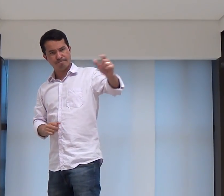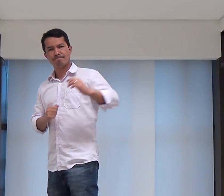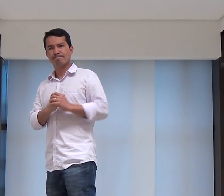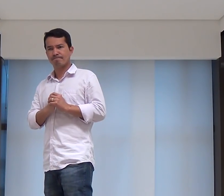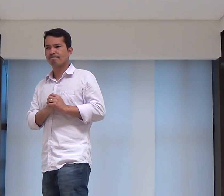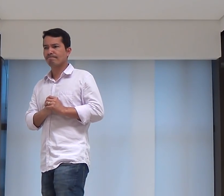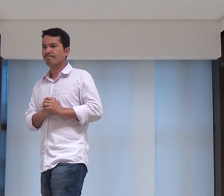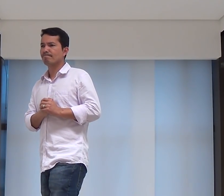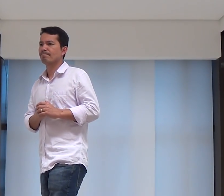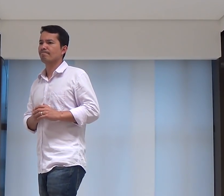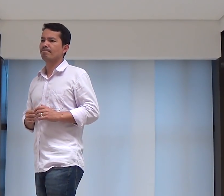Não, não quero mais estar no dragão.